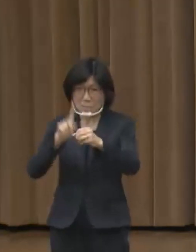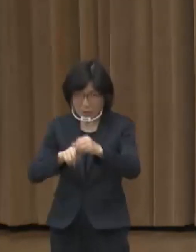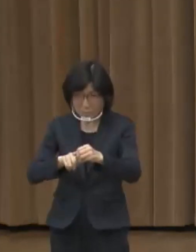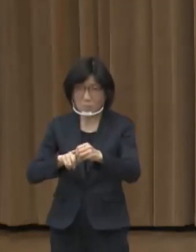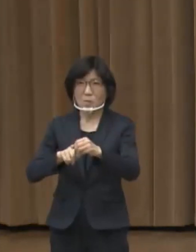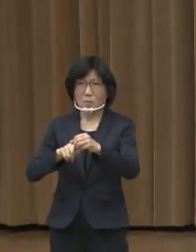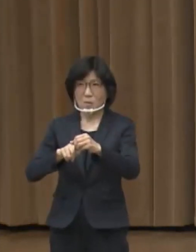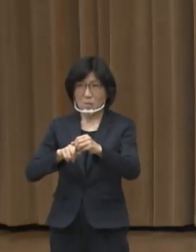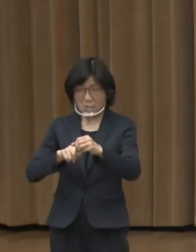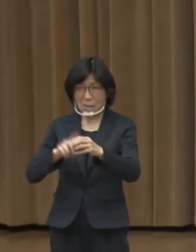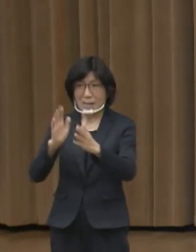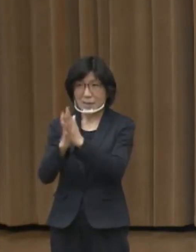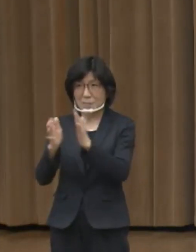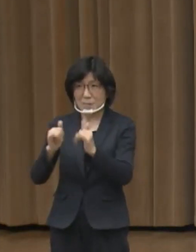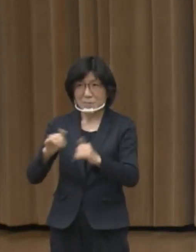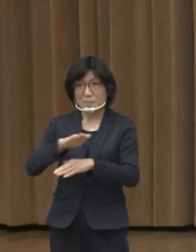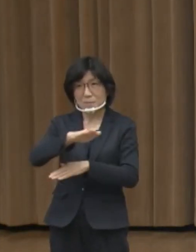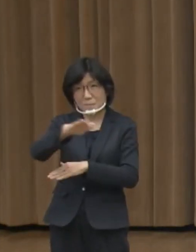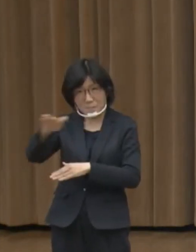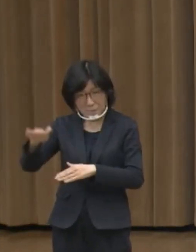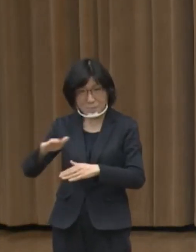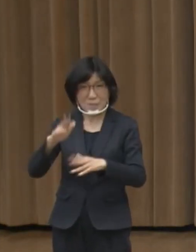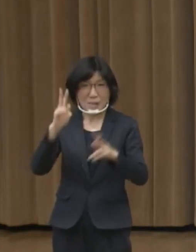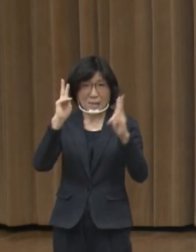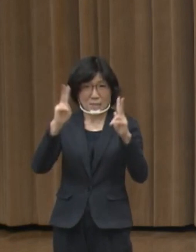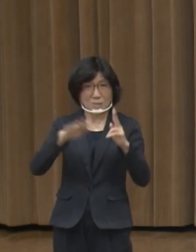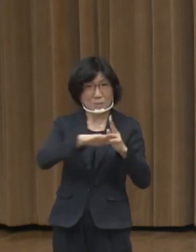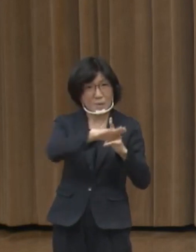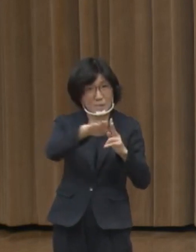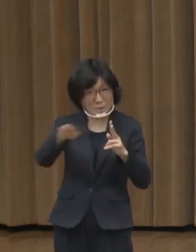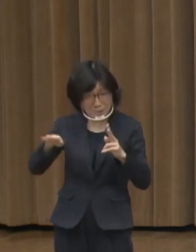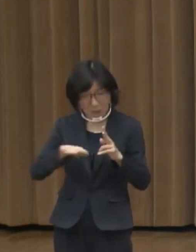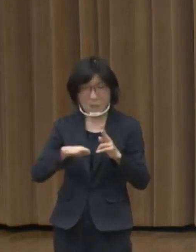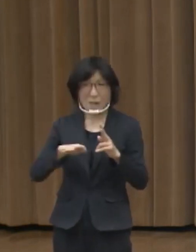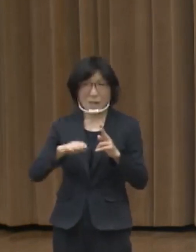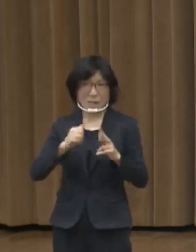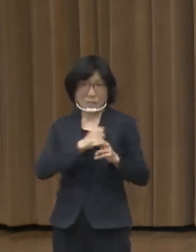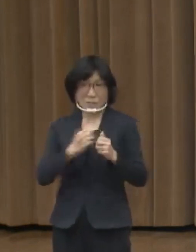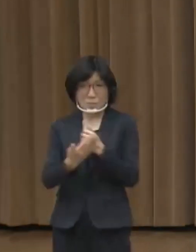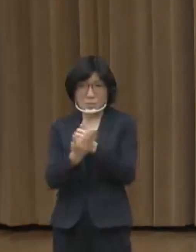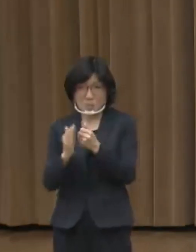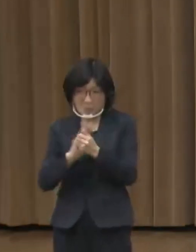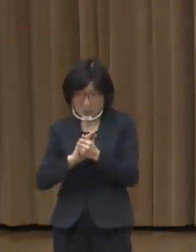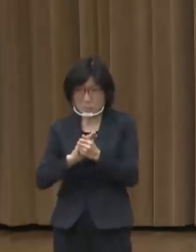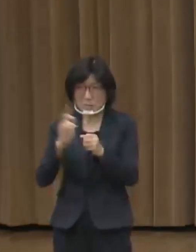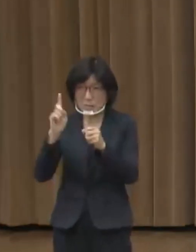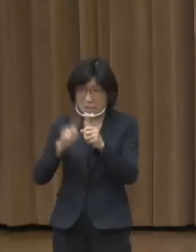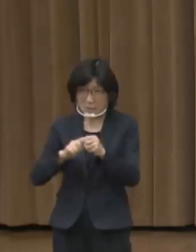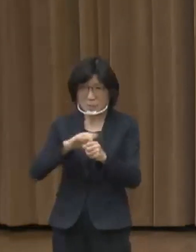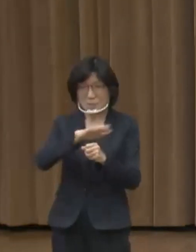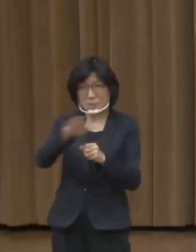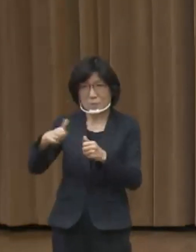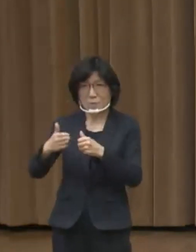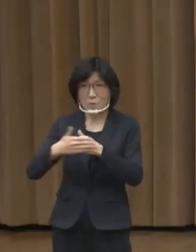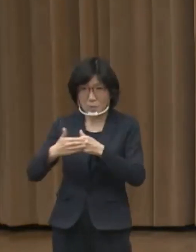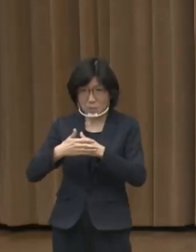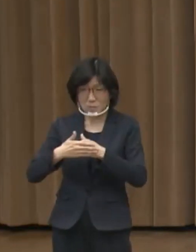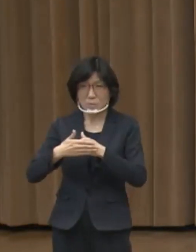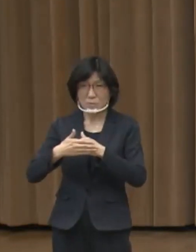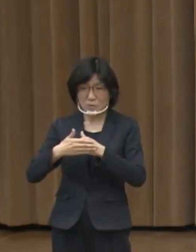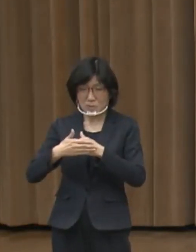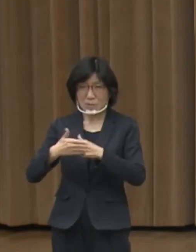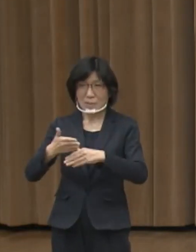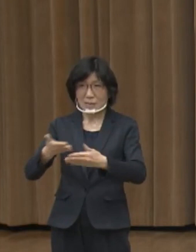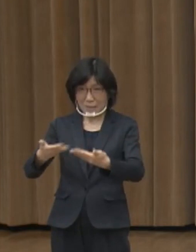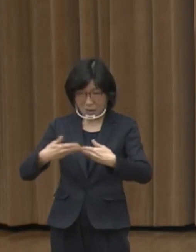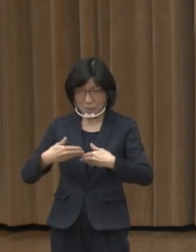民事業者の皆様、そして県民の命を守る取り組みに最大限ご尽力をいただいている医療関係